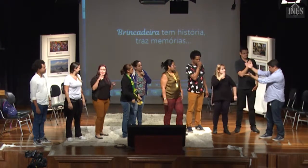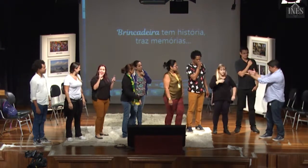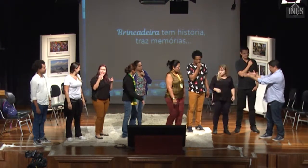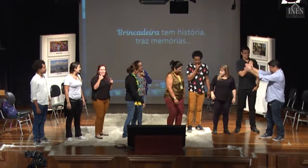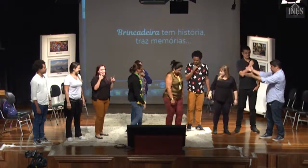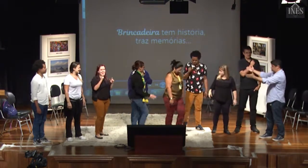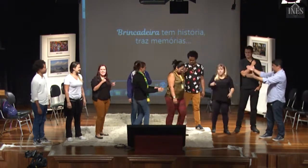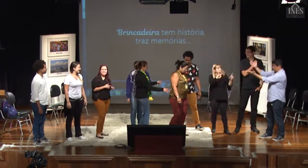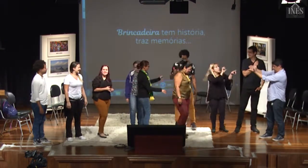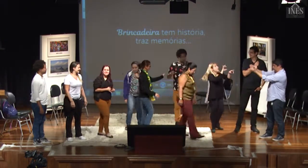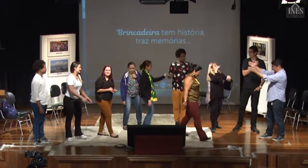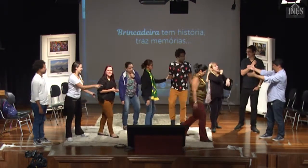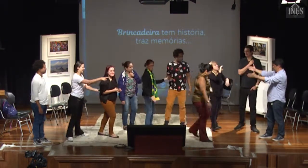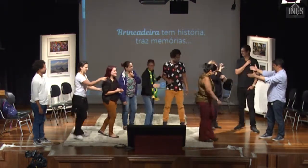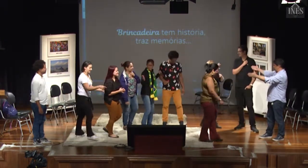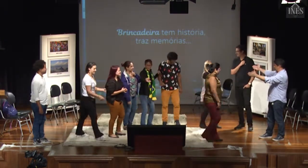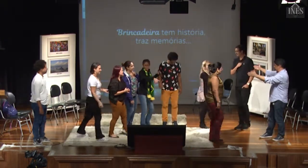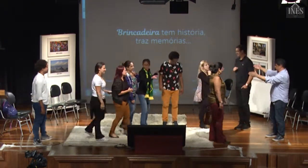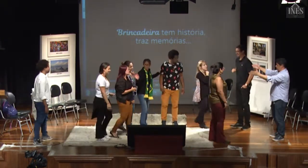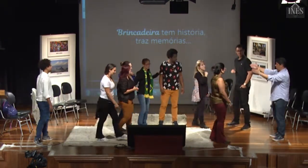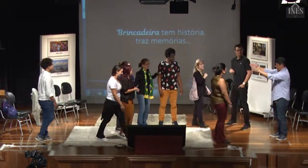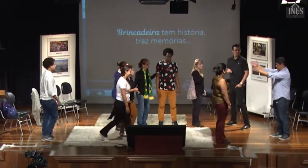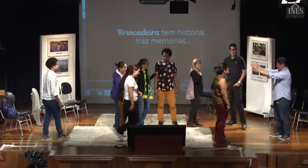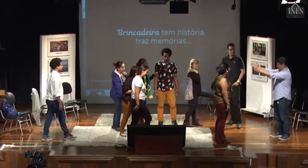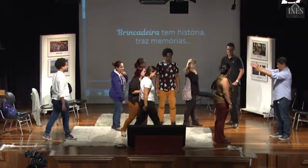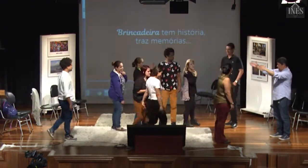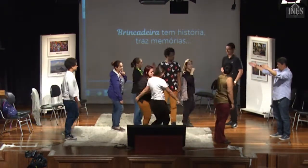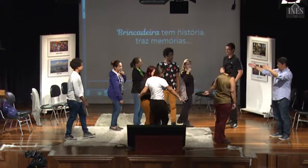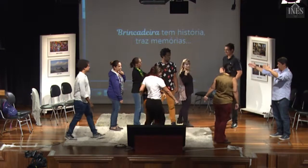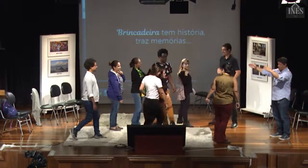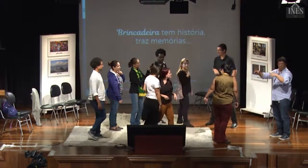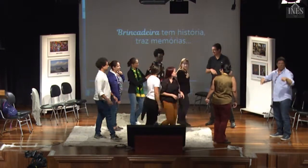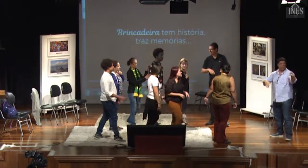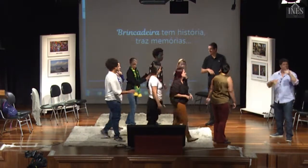pessoas, nós fazemos times, né, de disputa. Vamos separar?